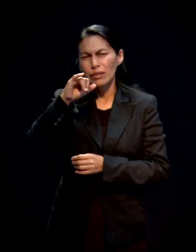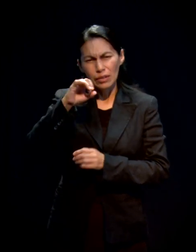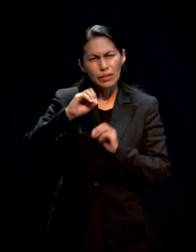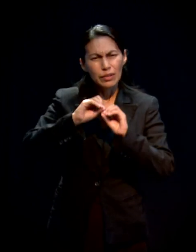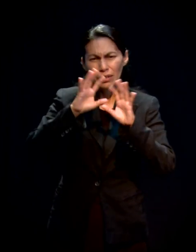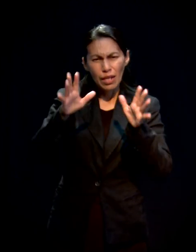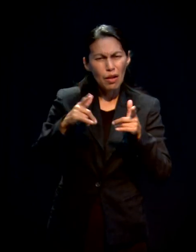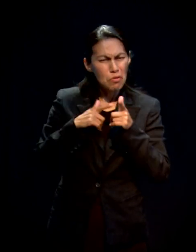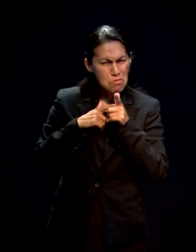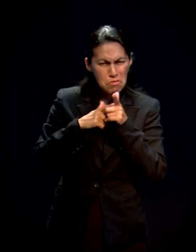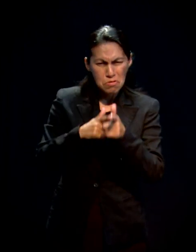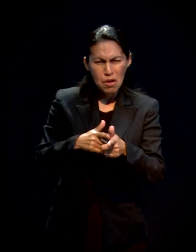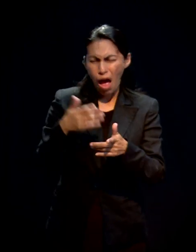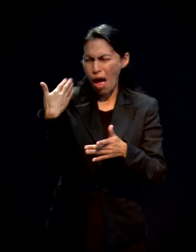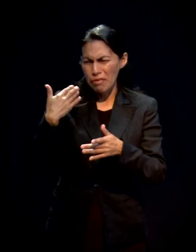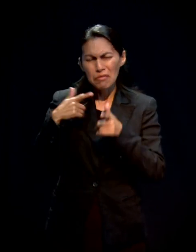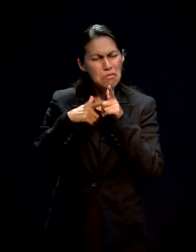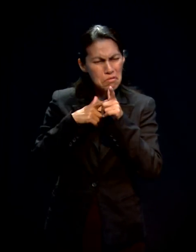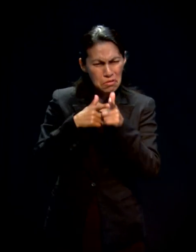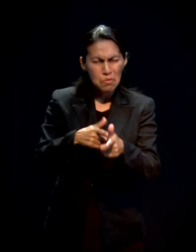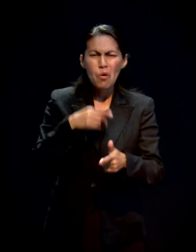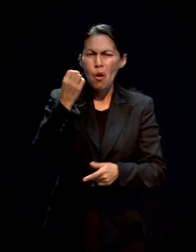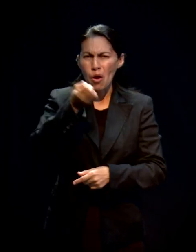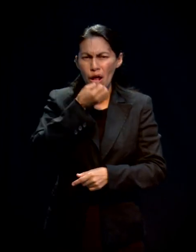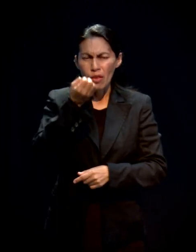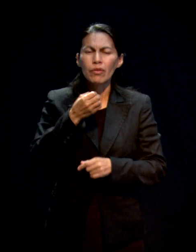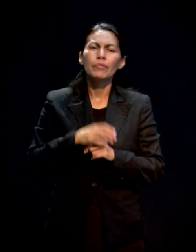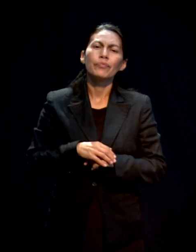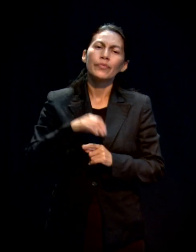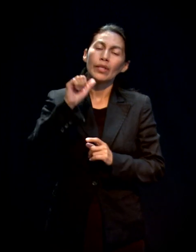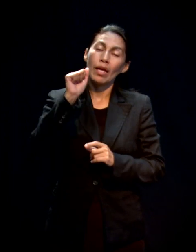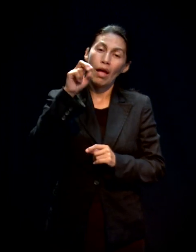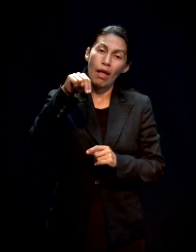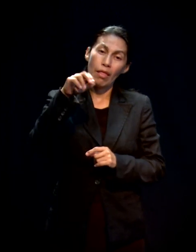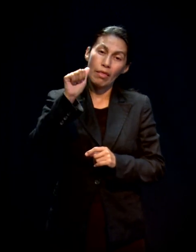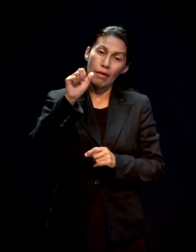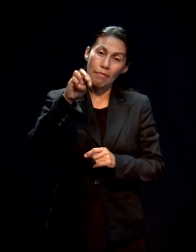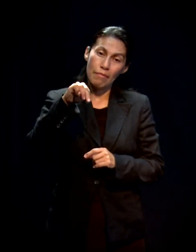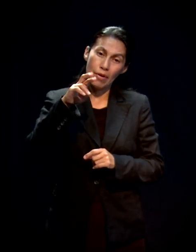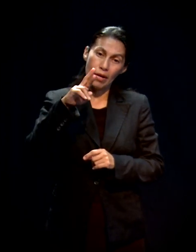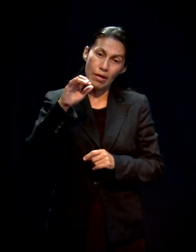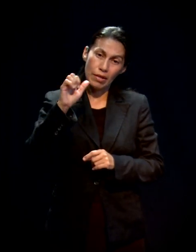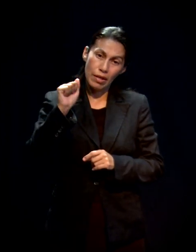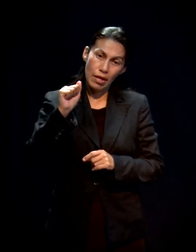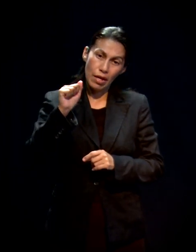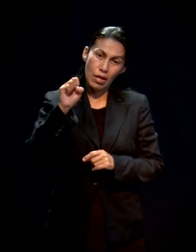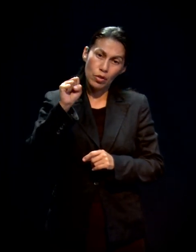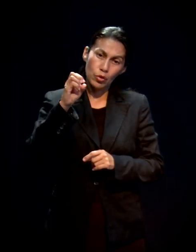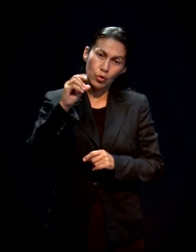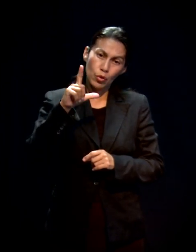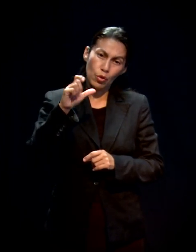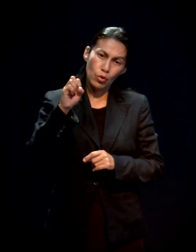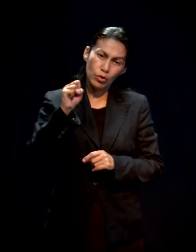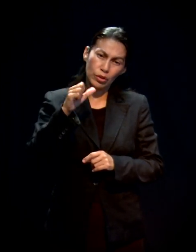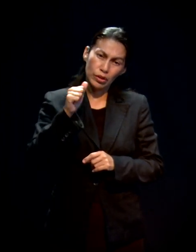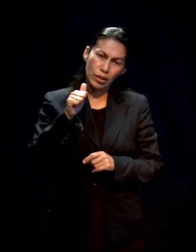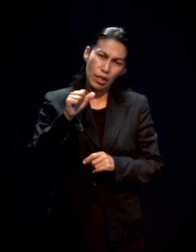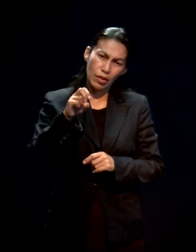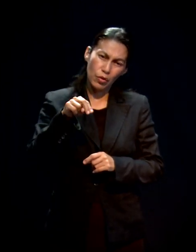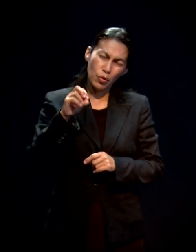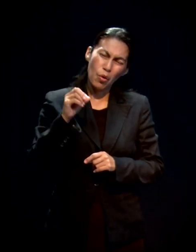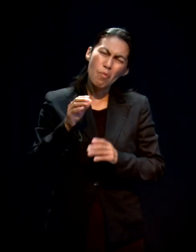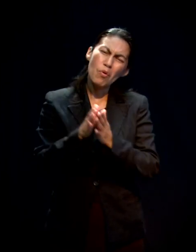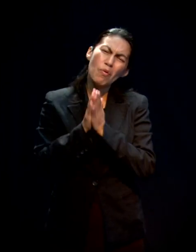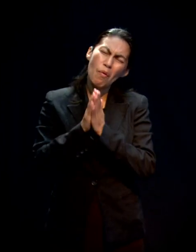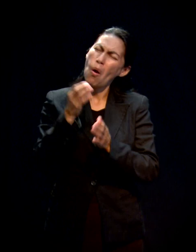ti continuaremos orando ana maría solórzano roldán por favor oren por mí y por toda mi familia